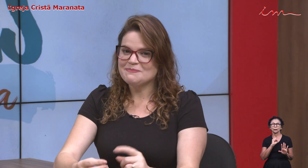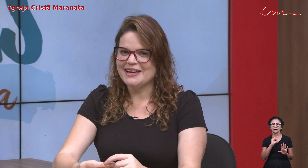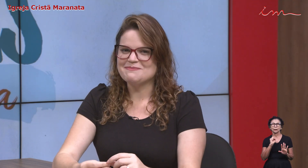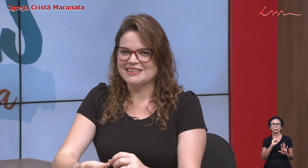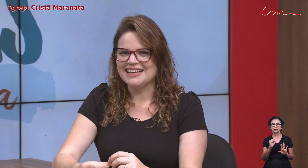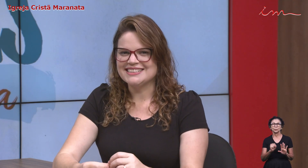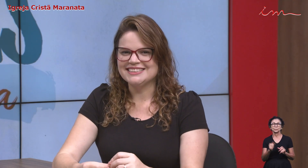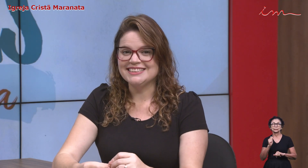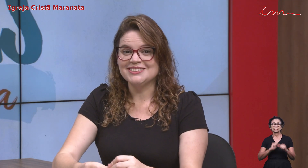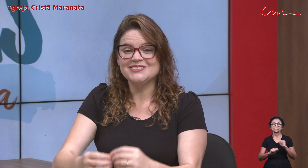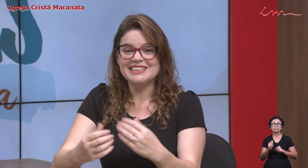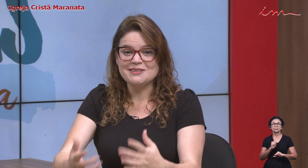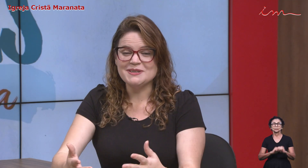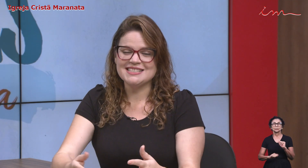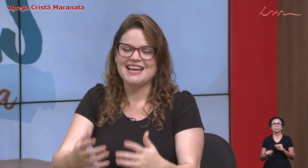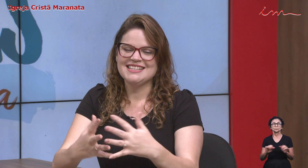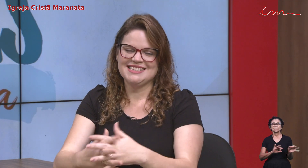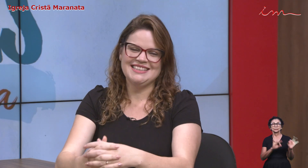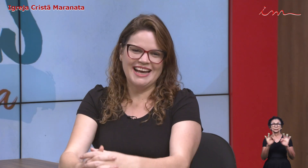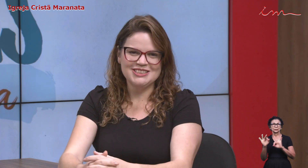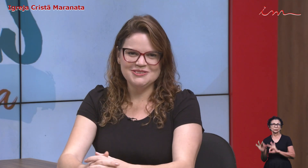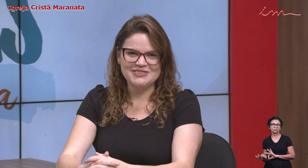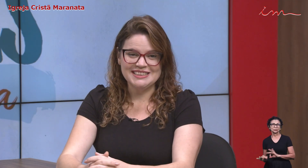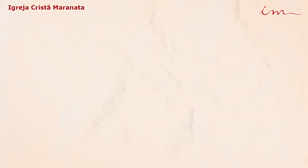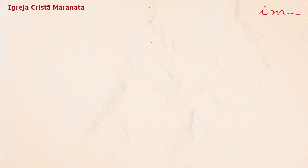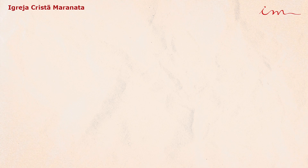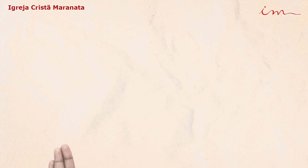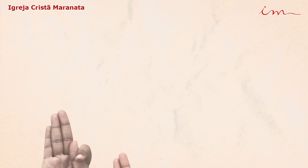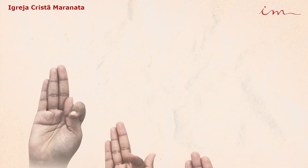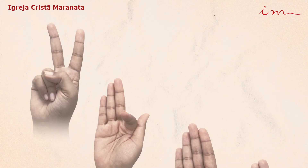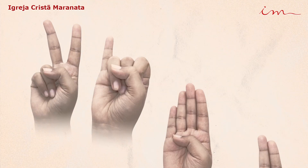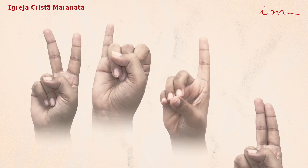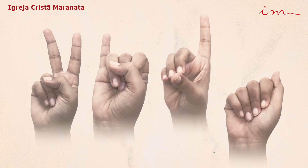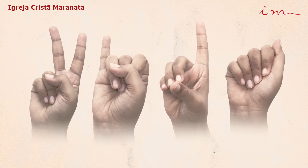tanto espera para estar assistindo, Libras, Sinais de Vida.